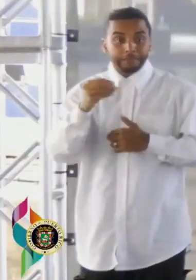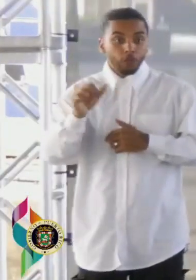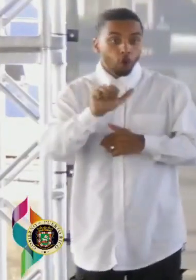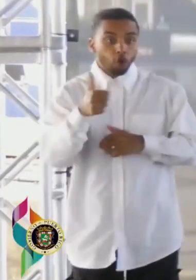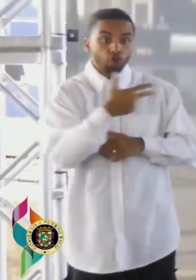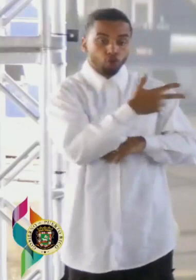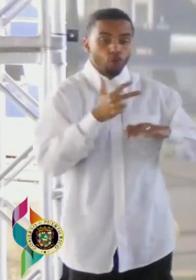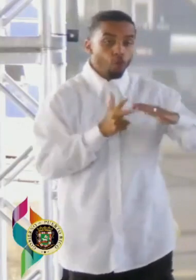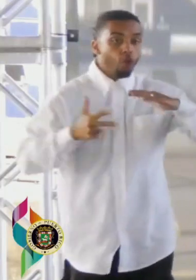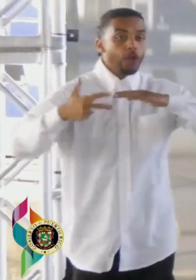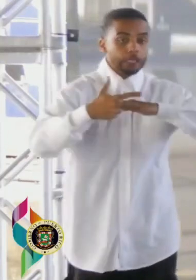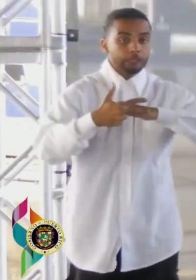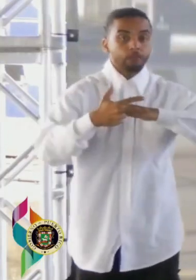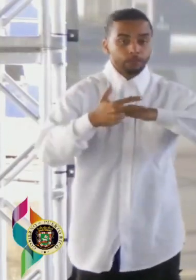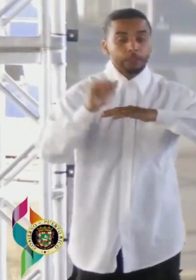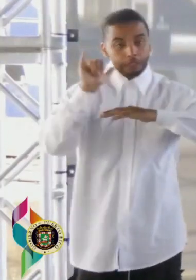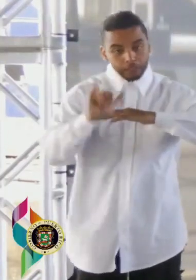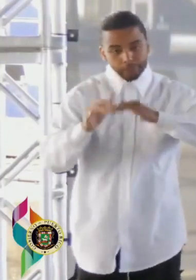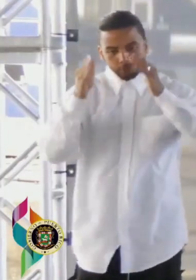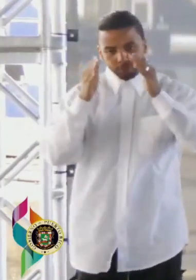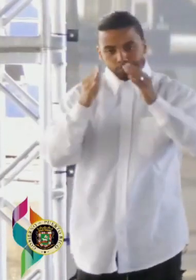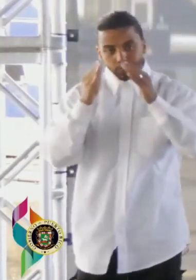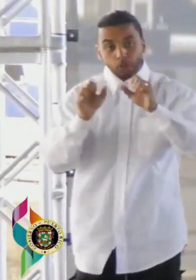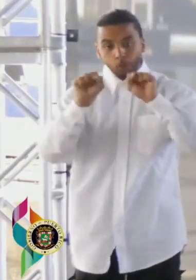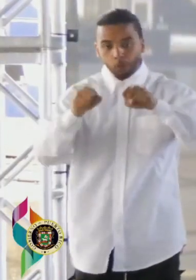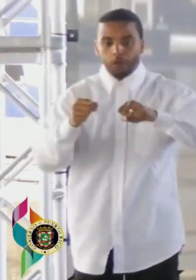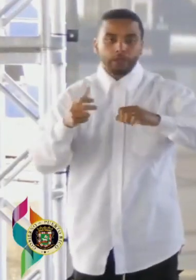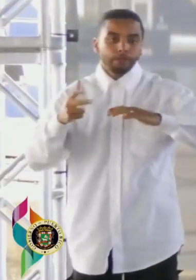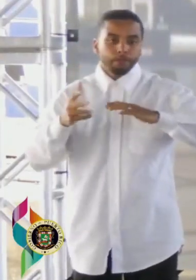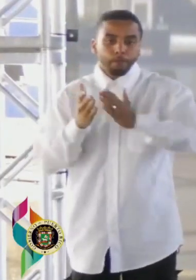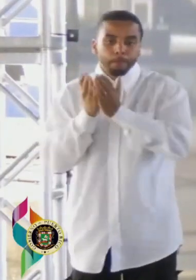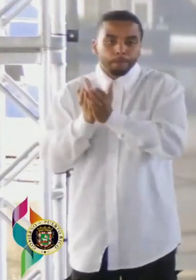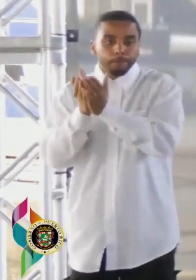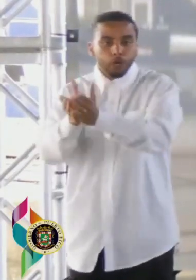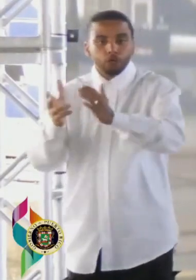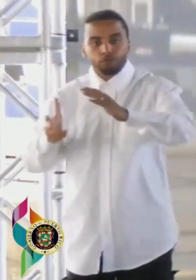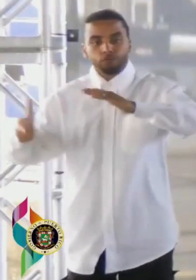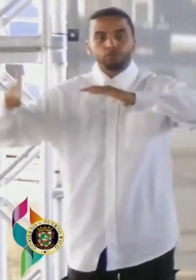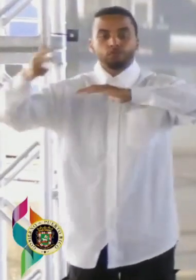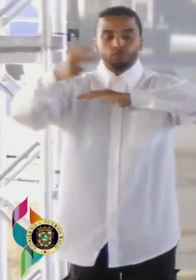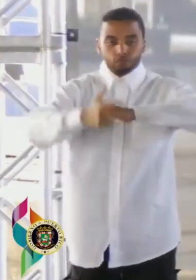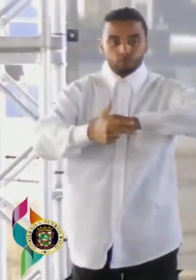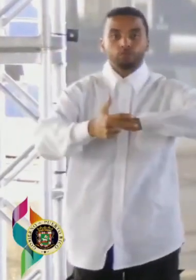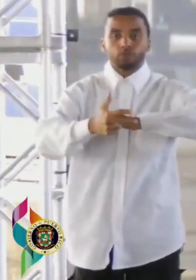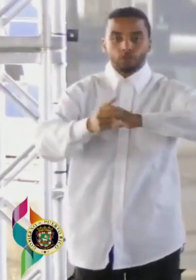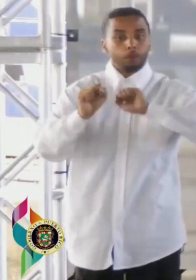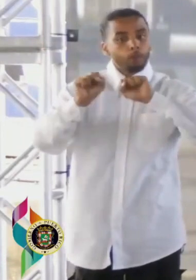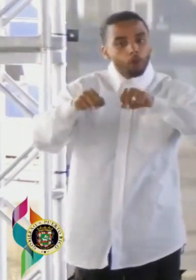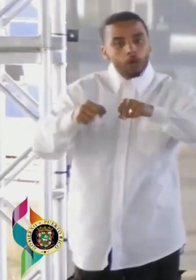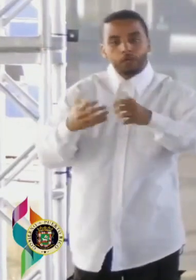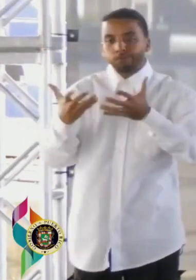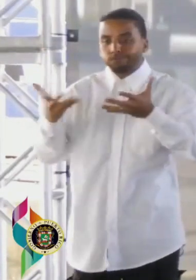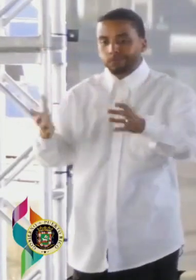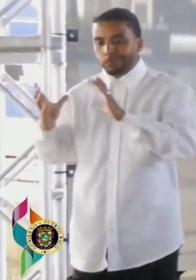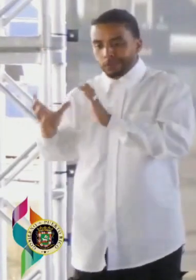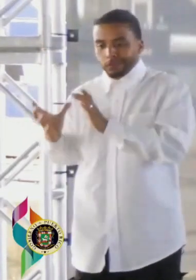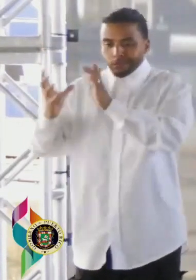envergadura reparar el muelle que es lo que queremos que puedan atracar embarcaciones allí como atracaban antes y se pueda colocar carga